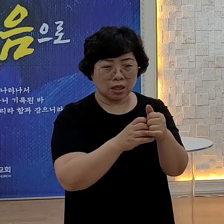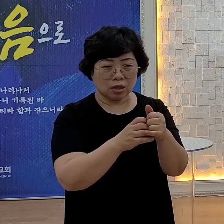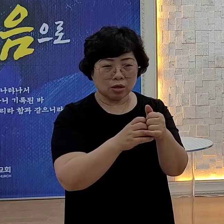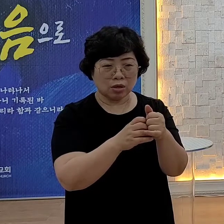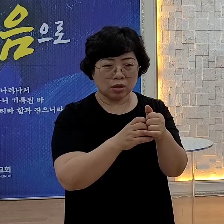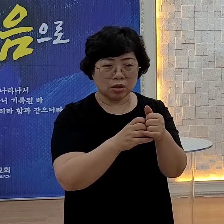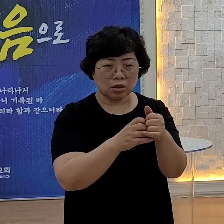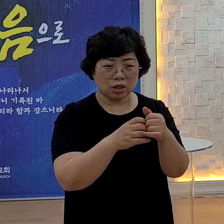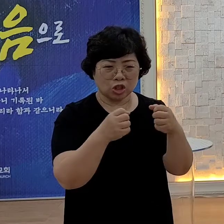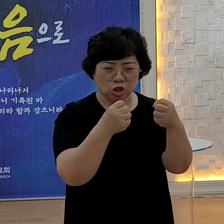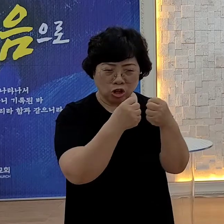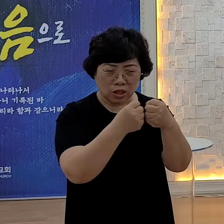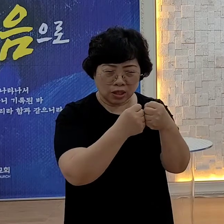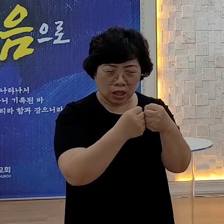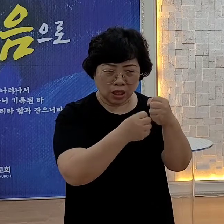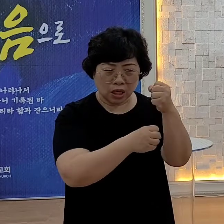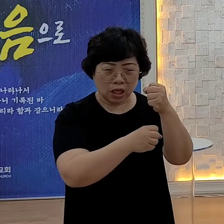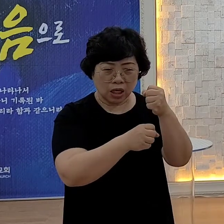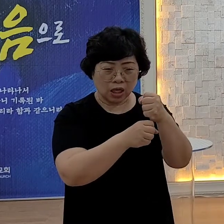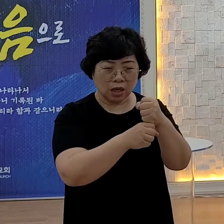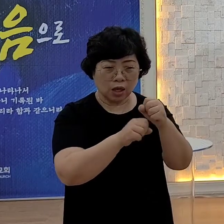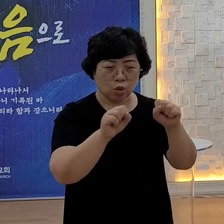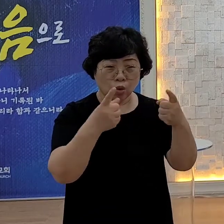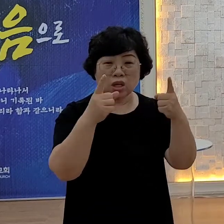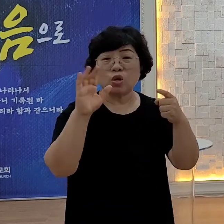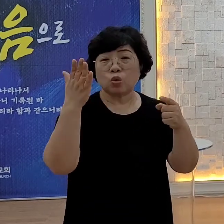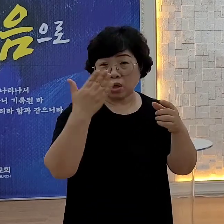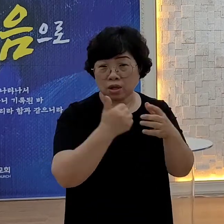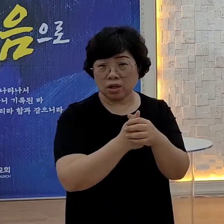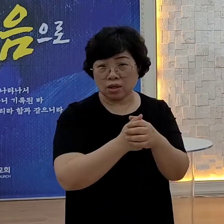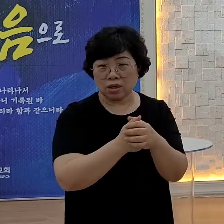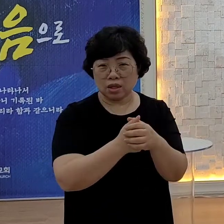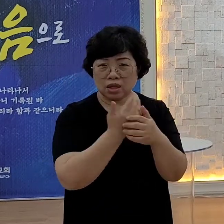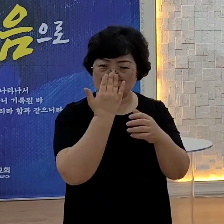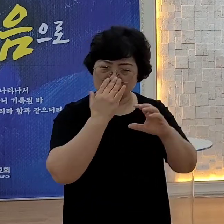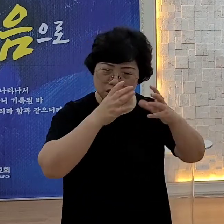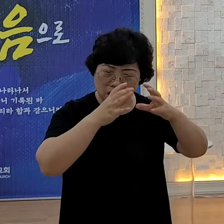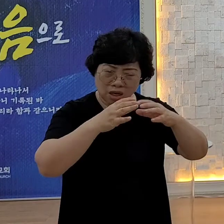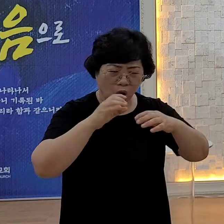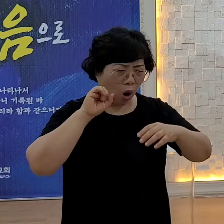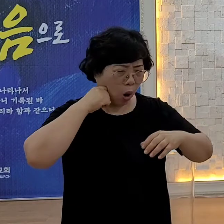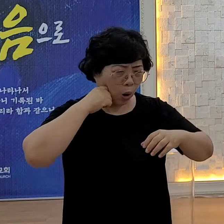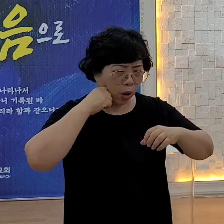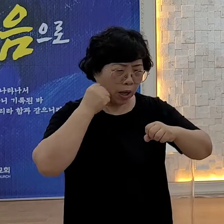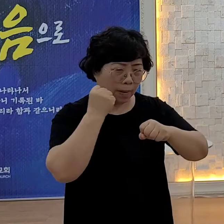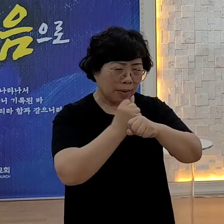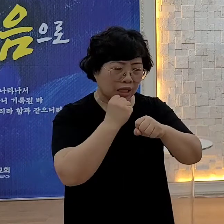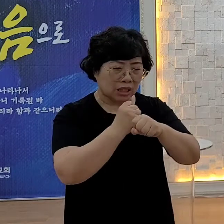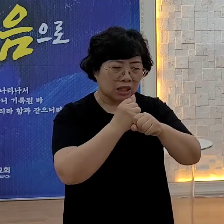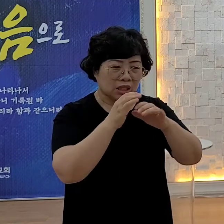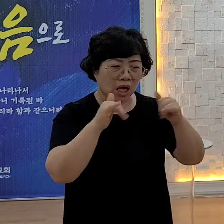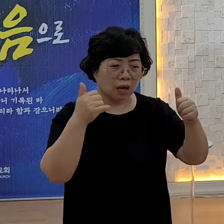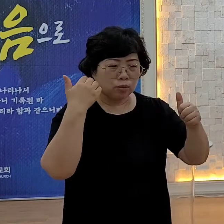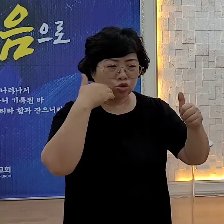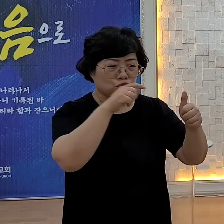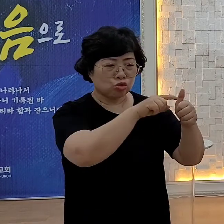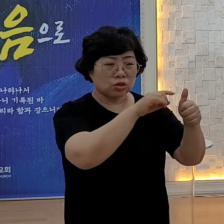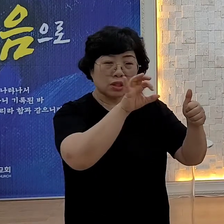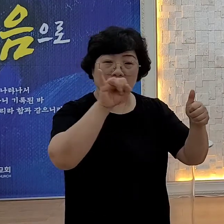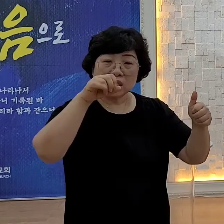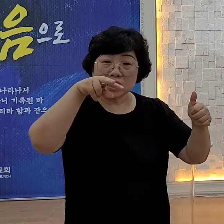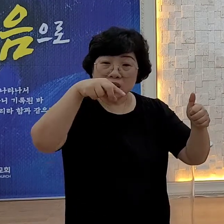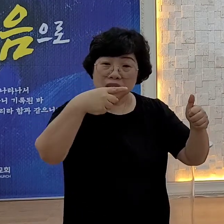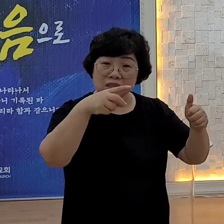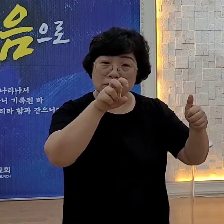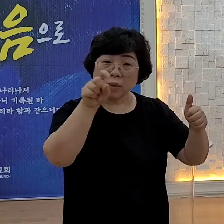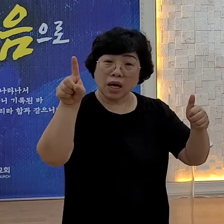끊임없이 전쟁을 하게 되고 이 이스라엘을 불편하게 만드는 종족이 이 이스마엘의 종족이었다는